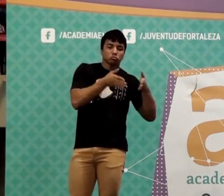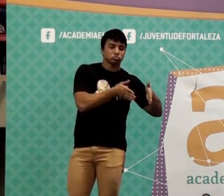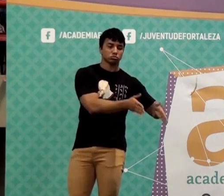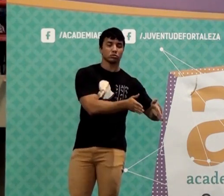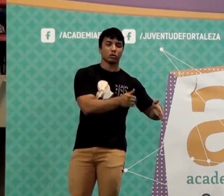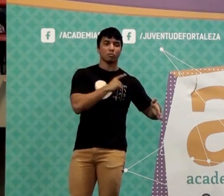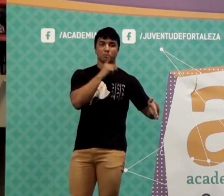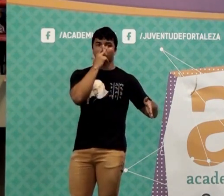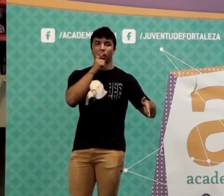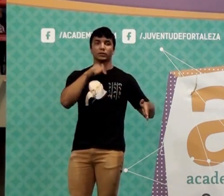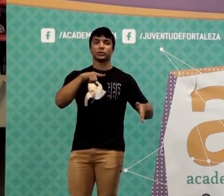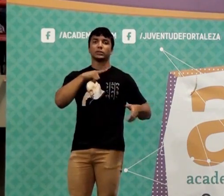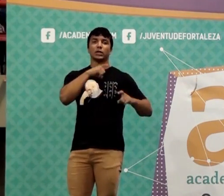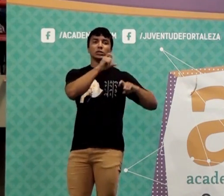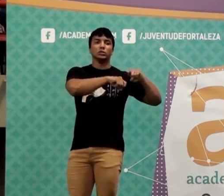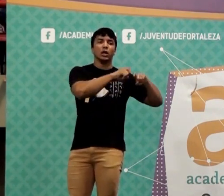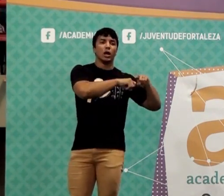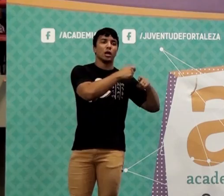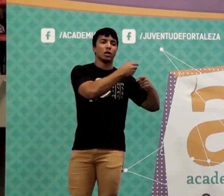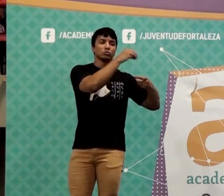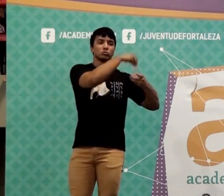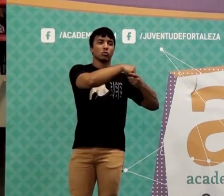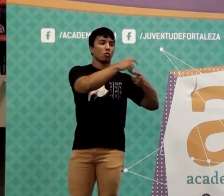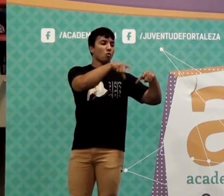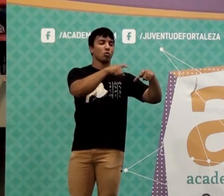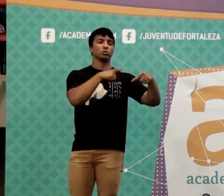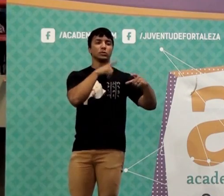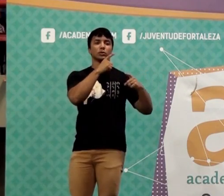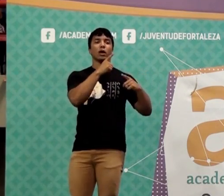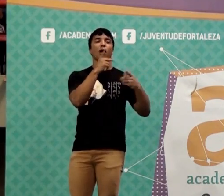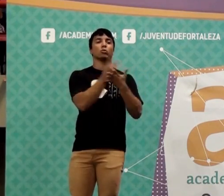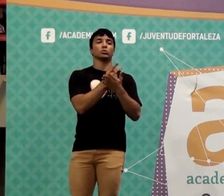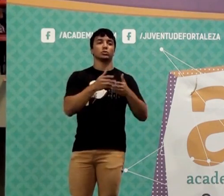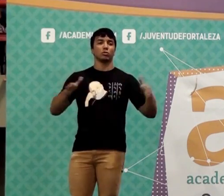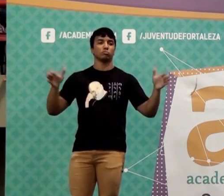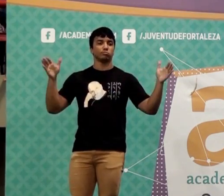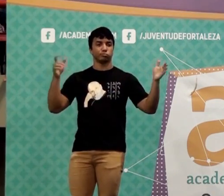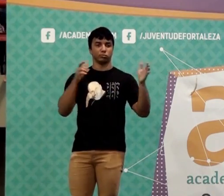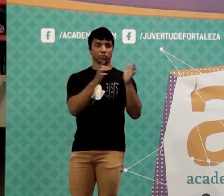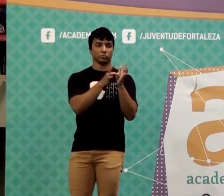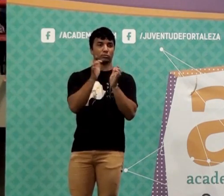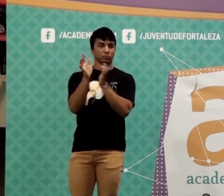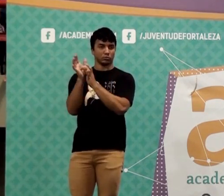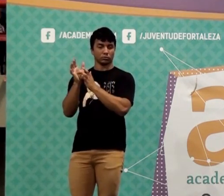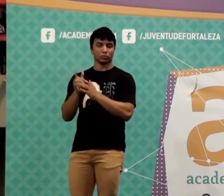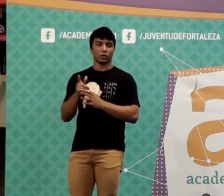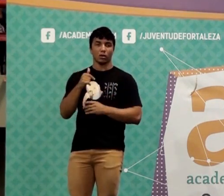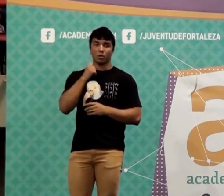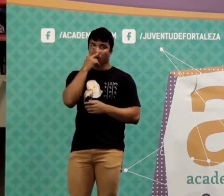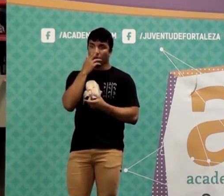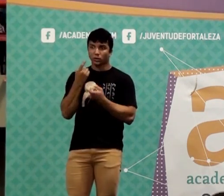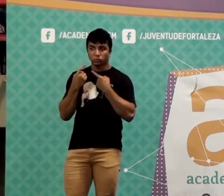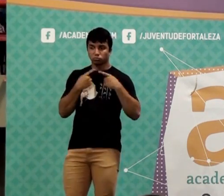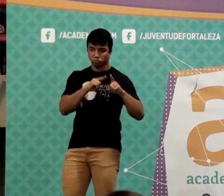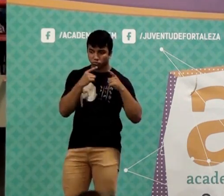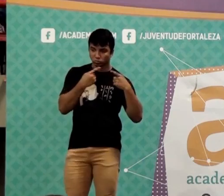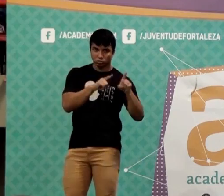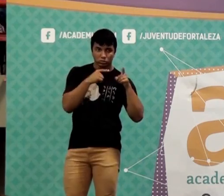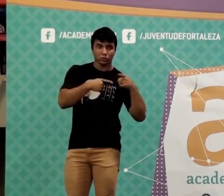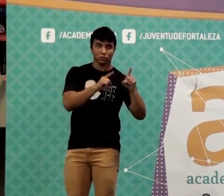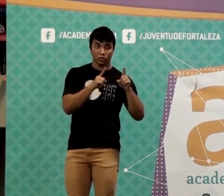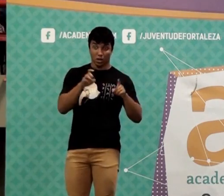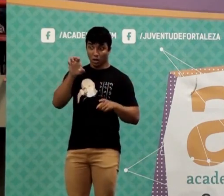uma pessoa ter raiva de algo. Você não tem noção como é rápido fazer a gente fazer uma pessoa ter raiva de outra, mesmo que você